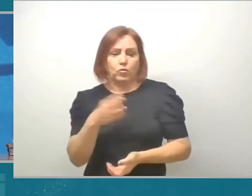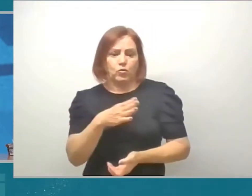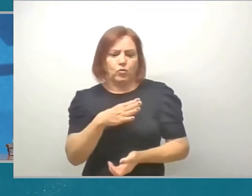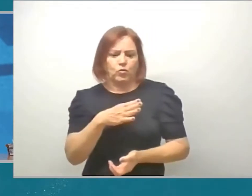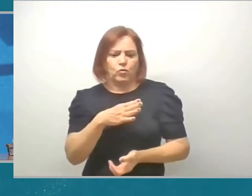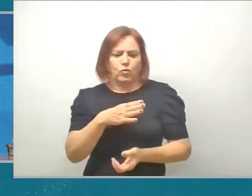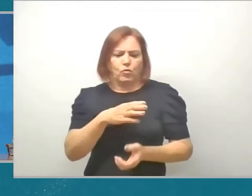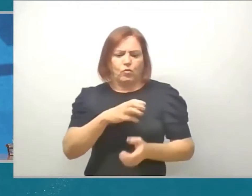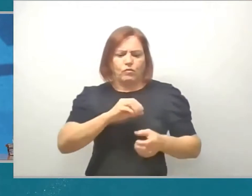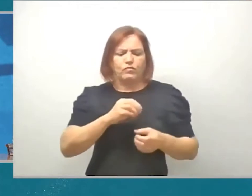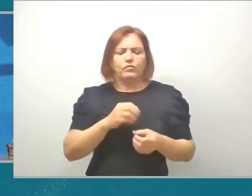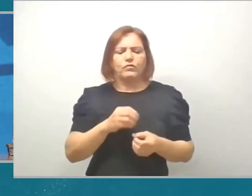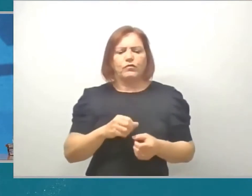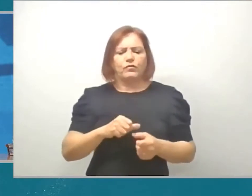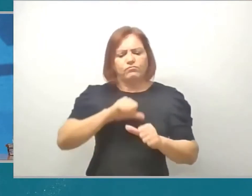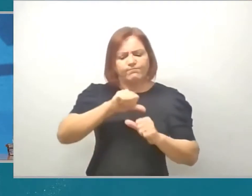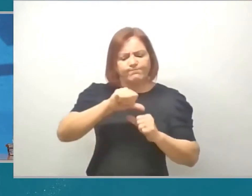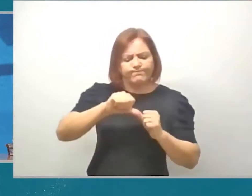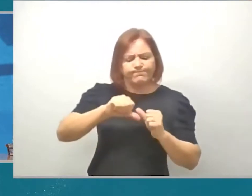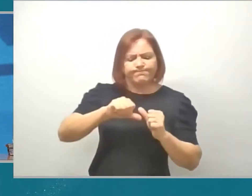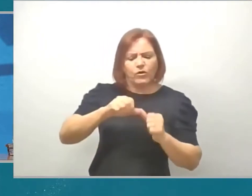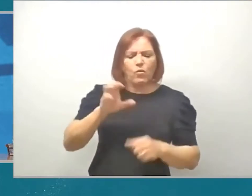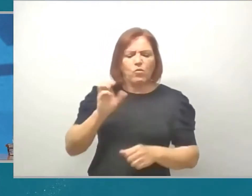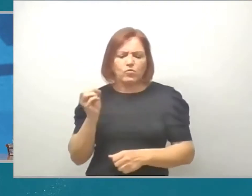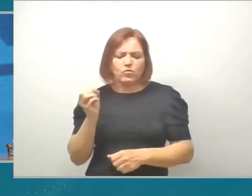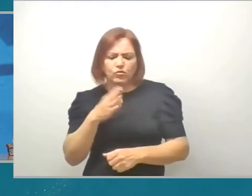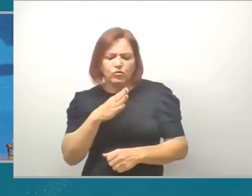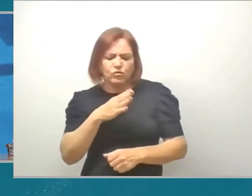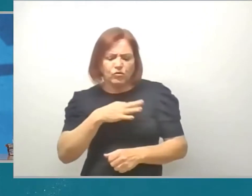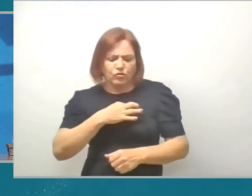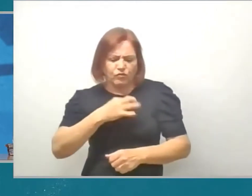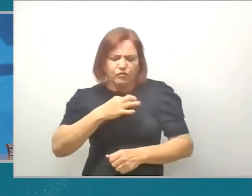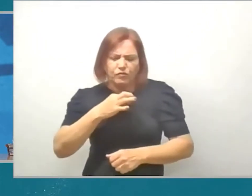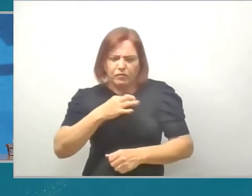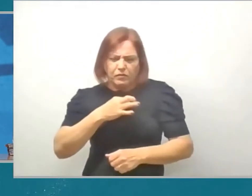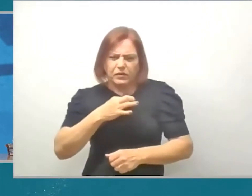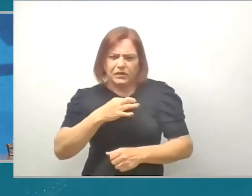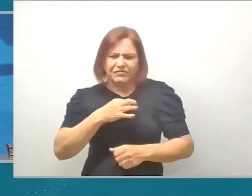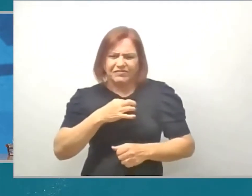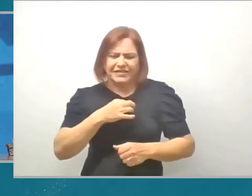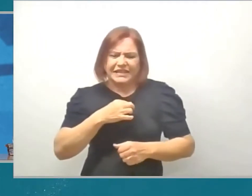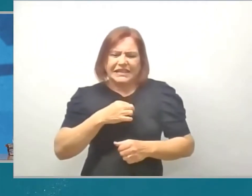Jesus, precisamos estar na nova dispensação.